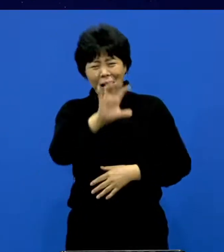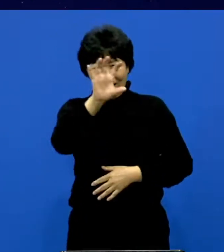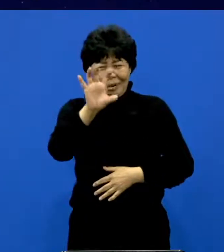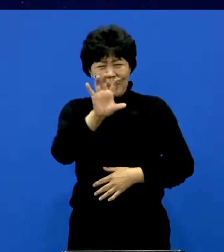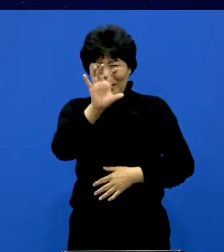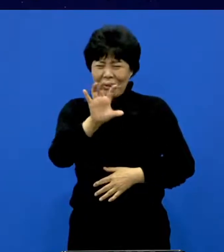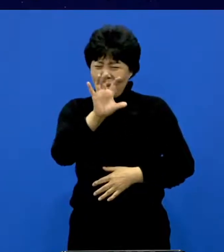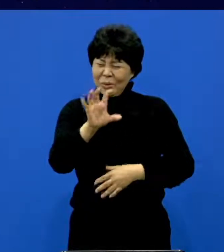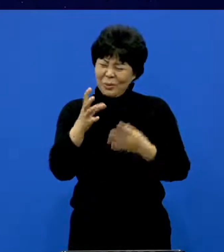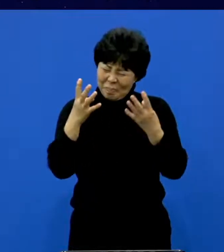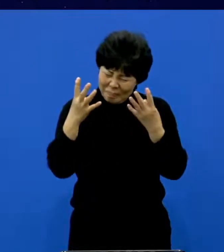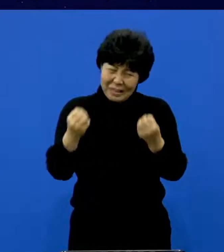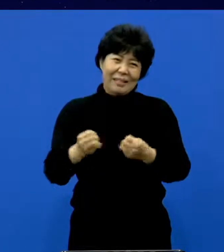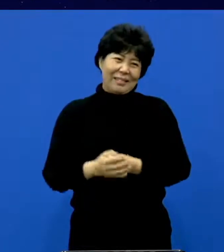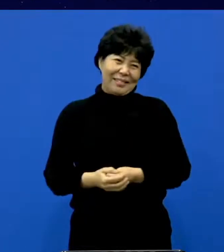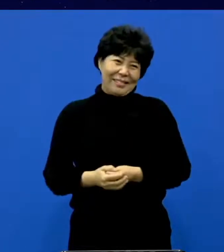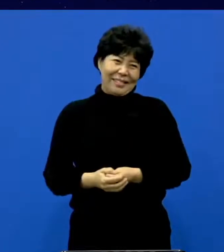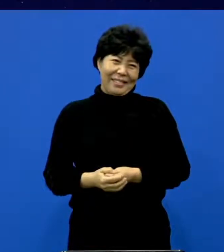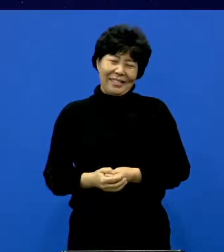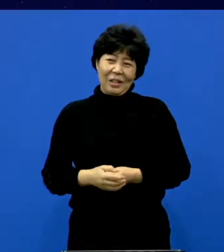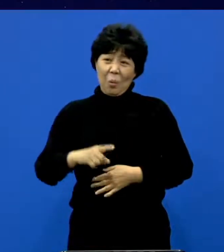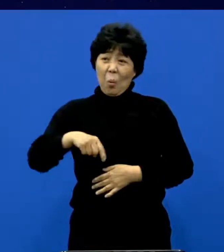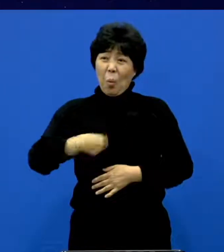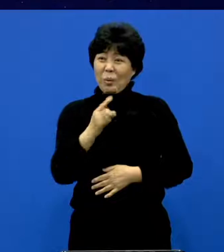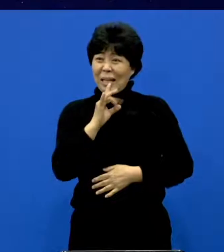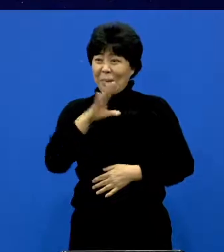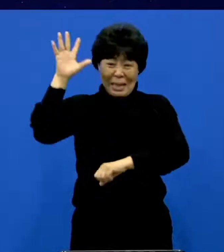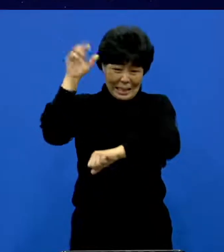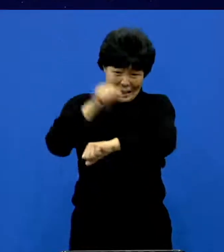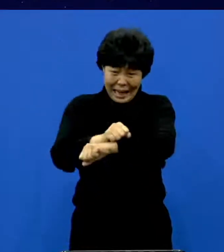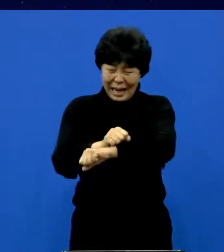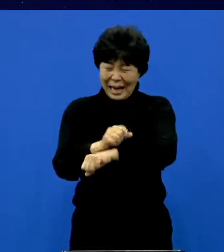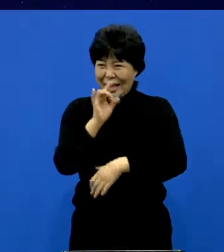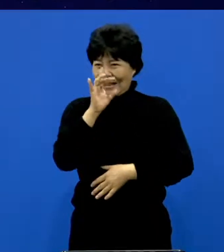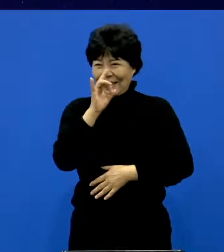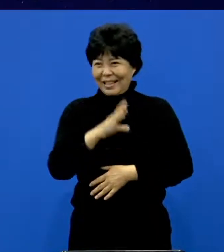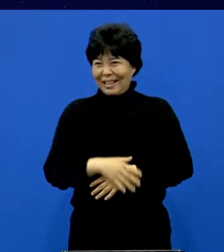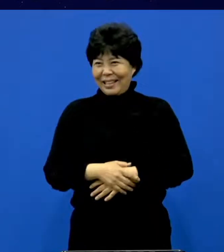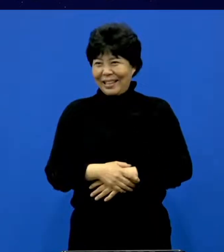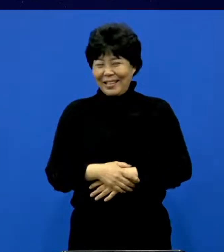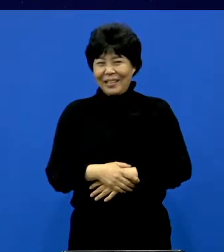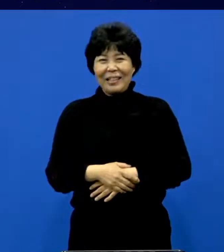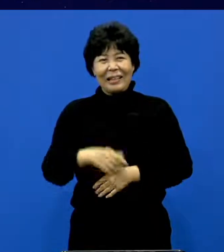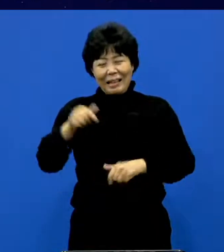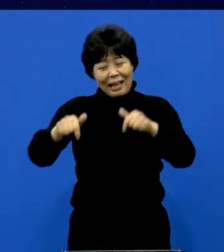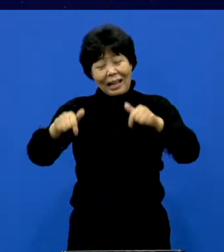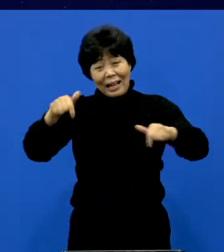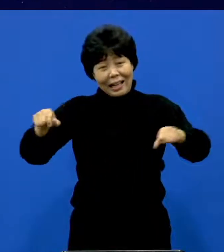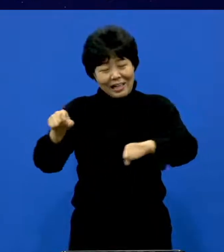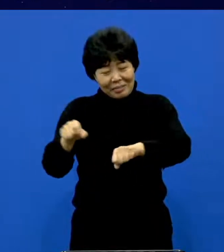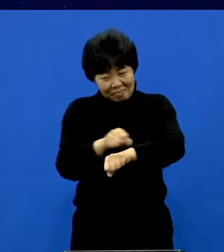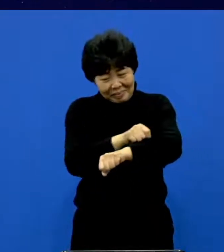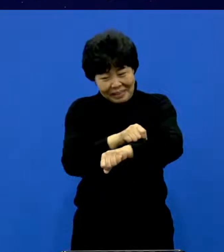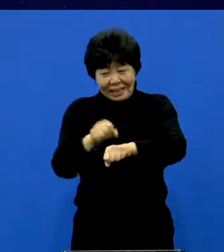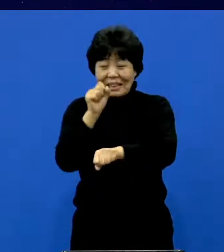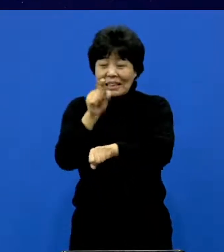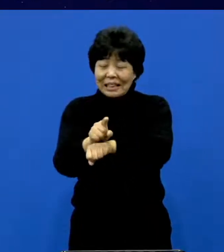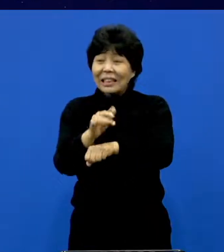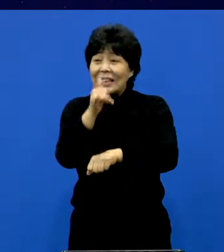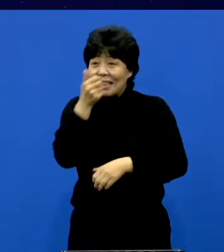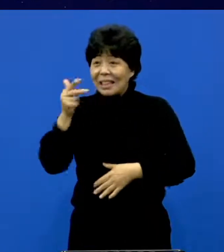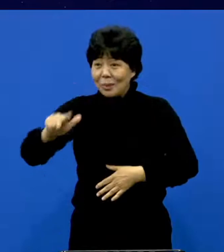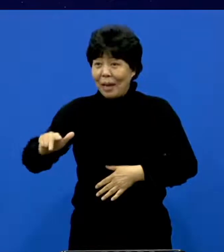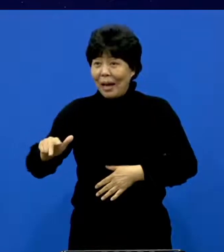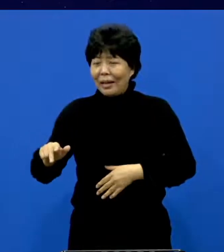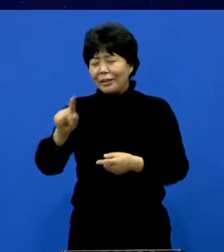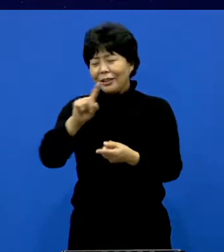그죠? 자기 소리만 내는 게 아니죠. 자기의 개성만이 있는 게, 자기의 개성을 갖고 있지만 언제나